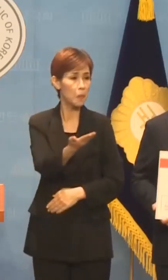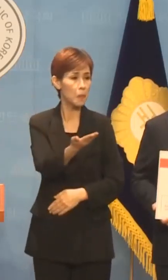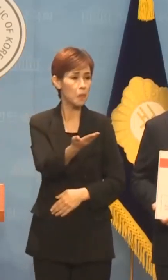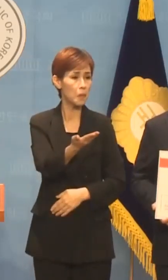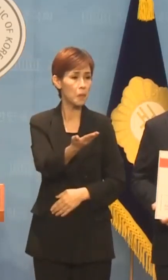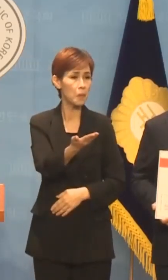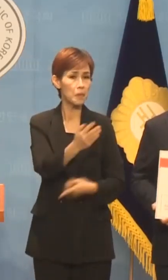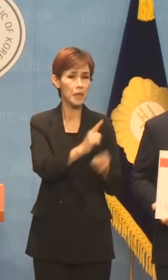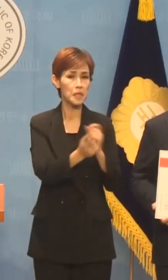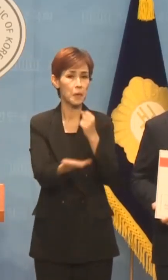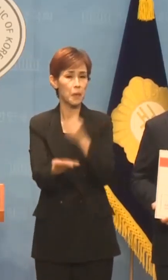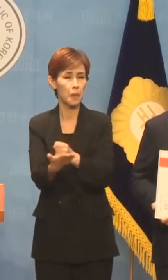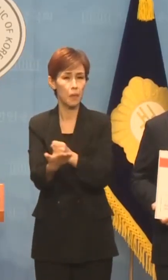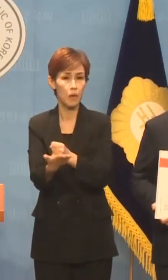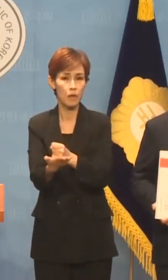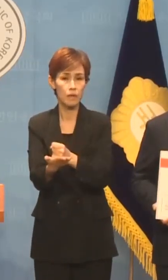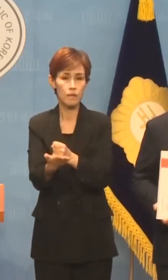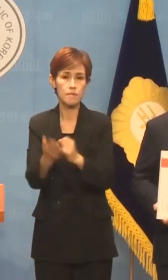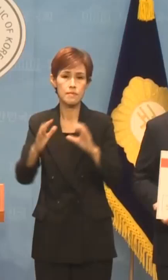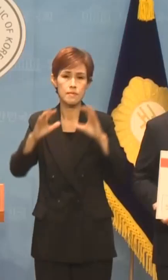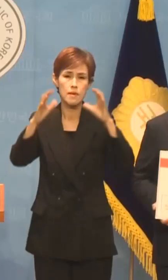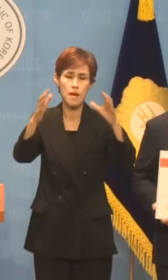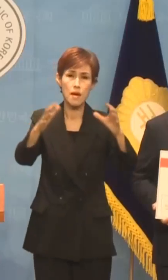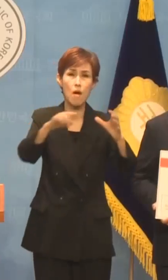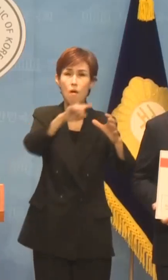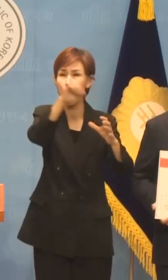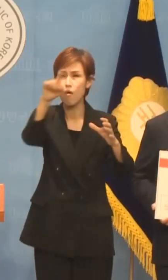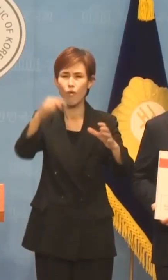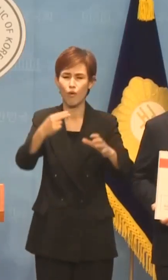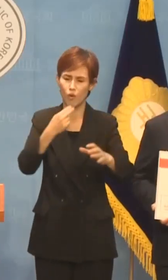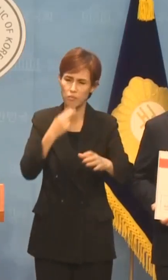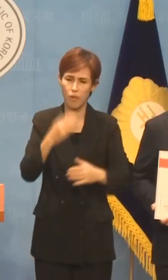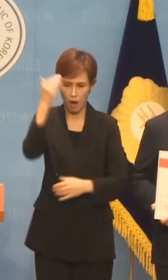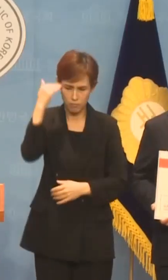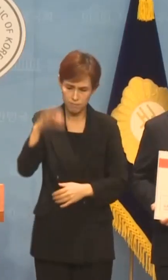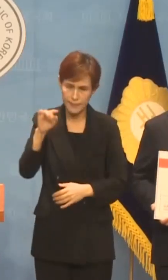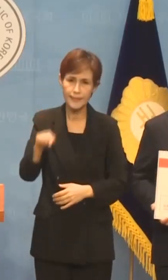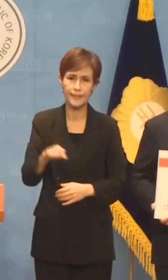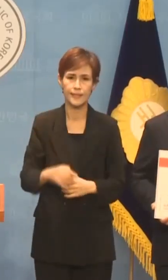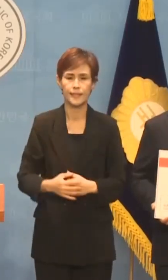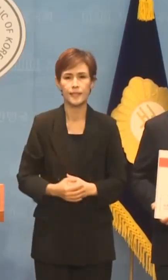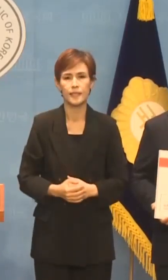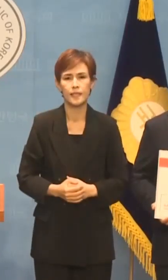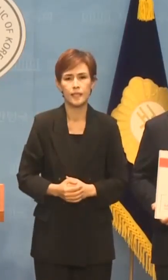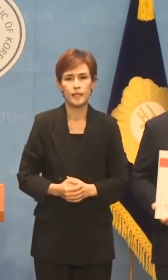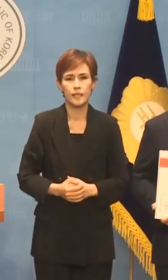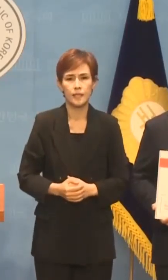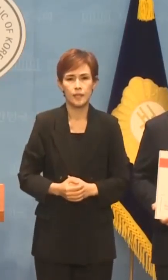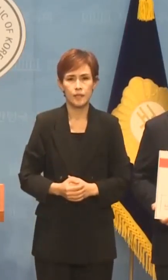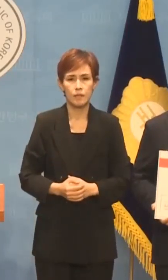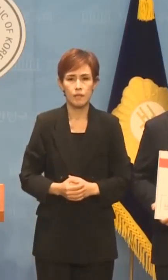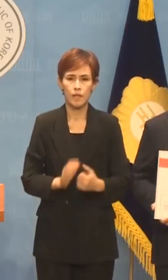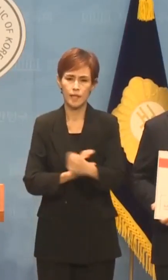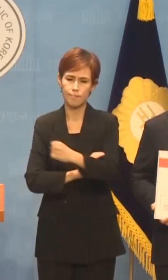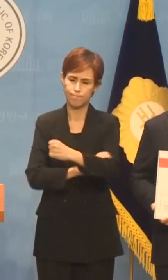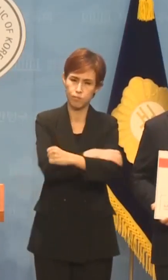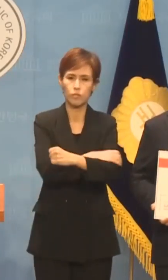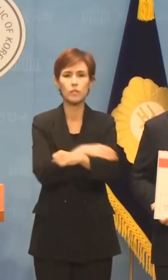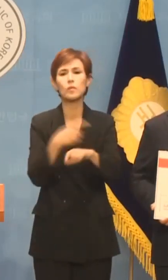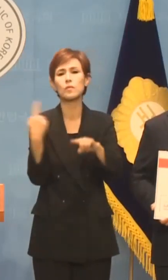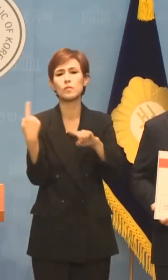대리날인을 한 것이 전 세계 어느 국가에서 일어날 수 있는 일입니까? 분명한 직권남용이고